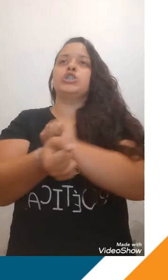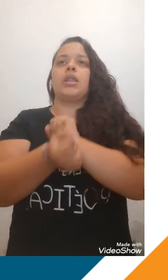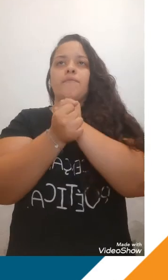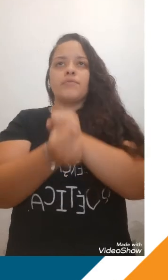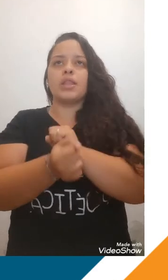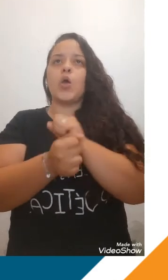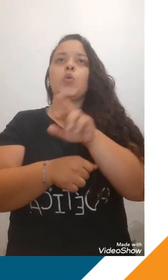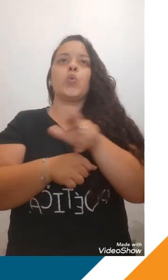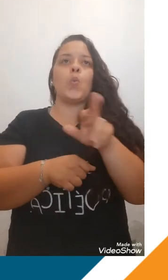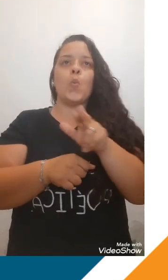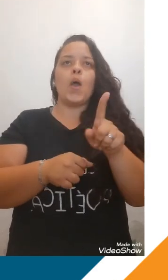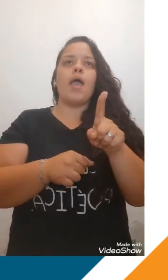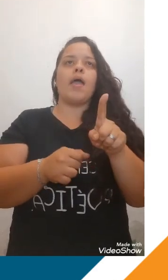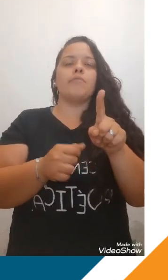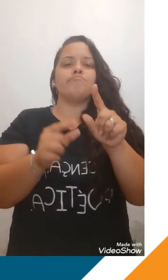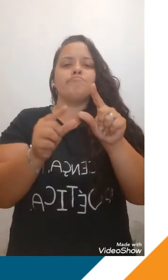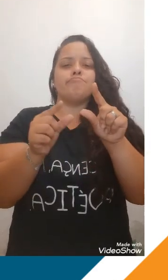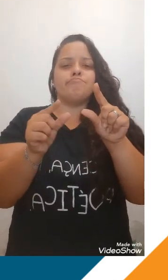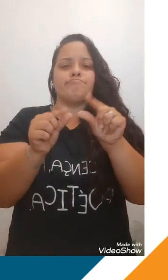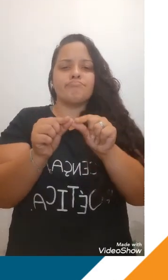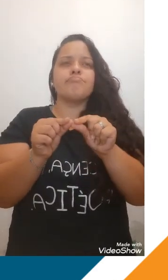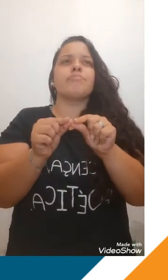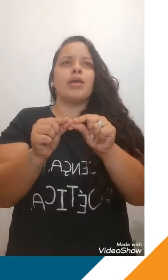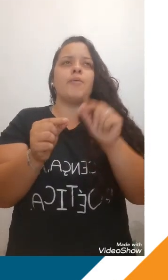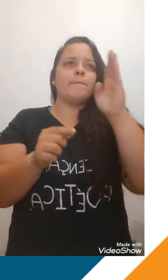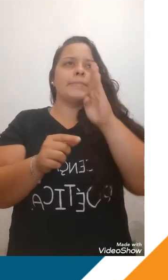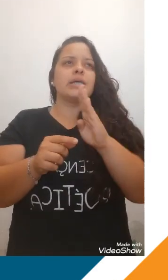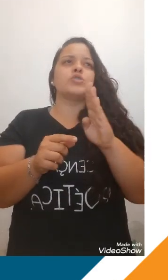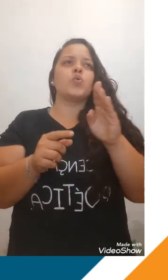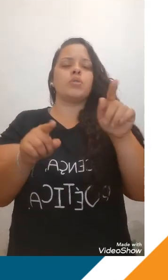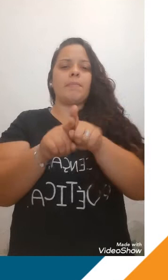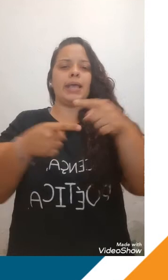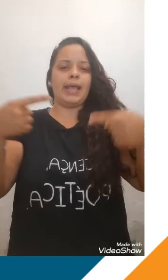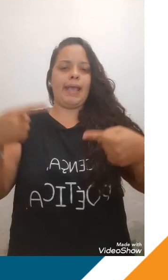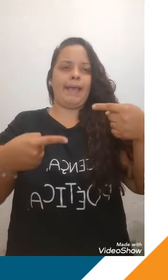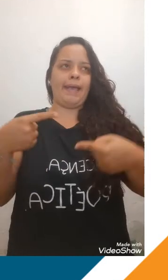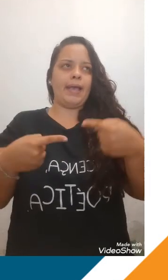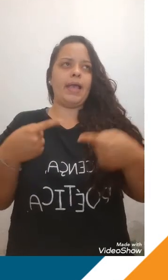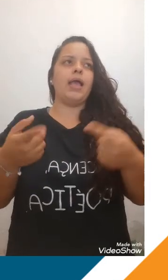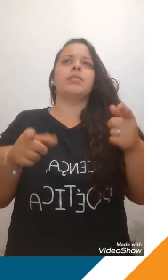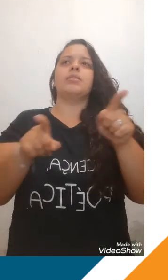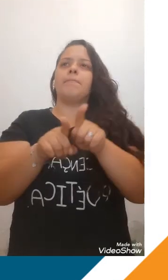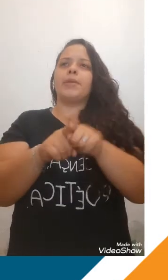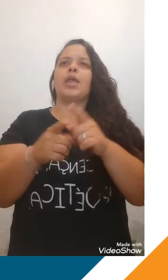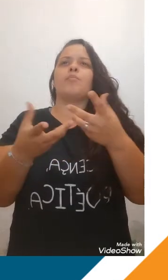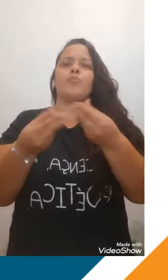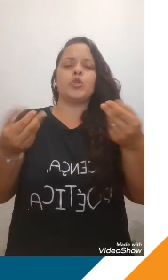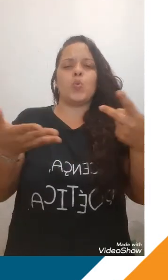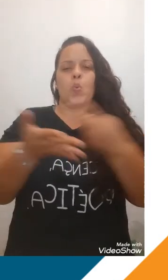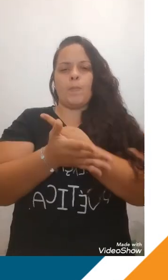de ser suprimida no Brasil por uma guerra civil, muito menos por insurreições ou atentados locais. Não deve